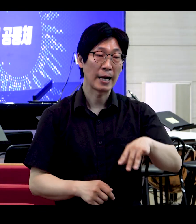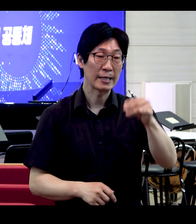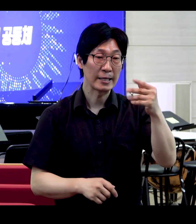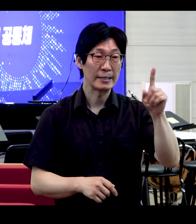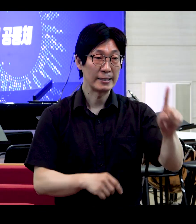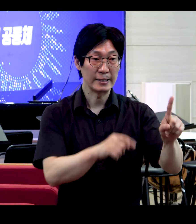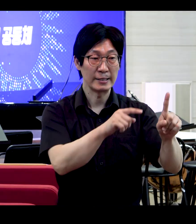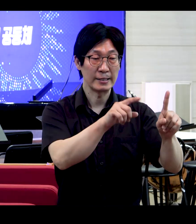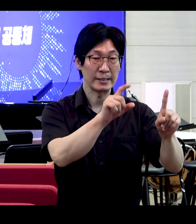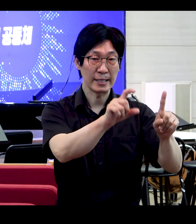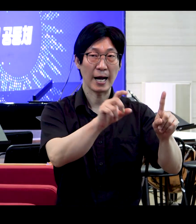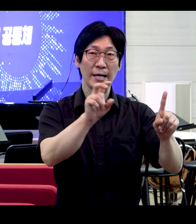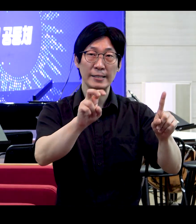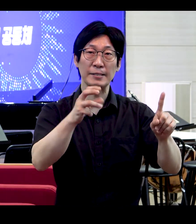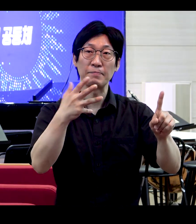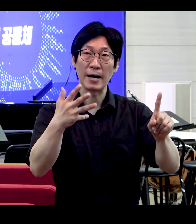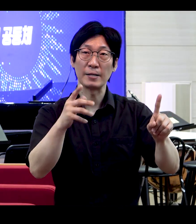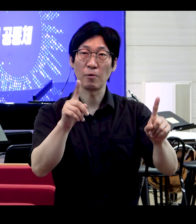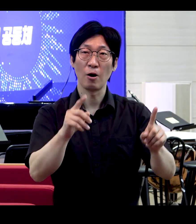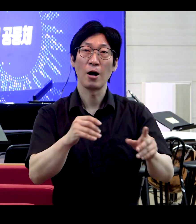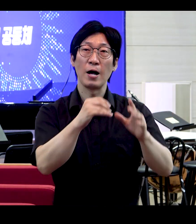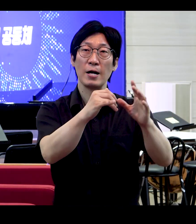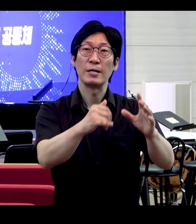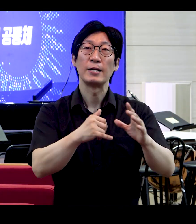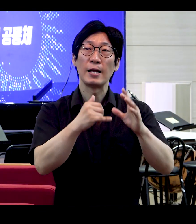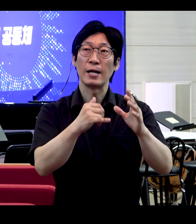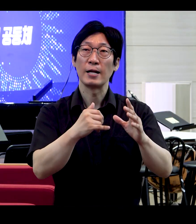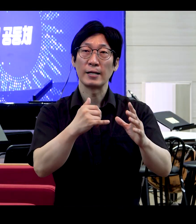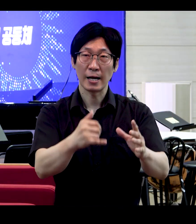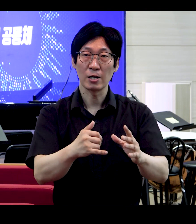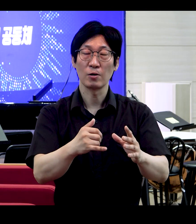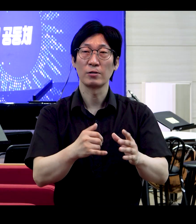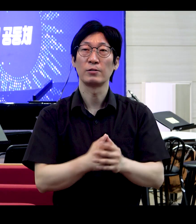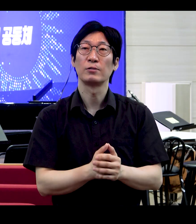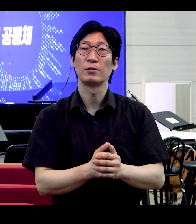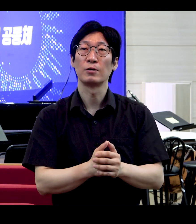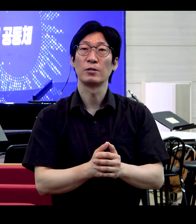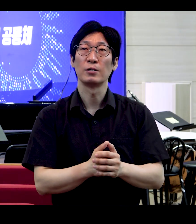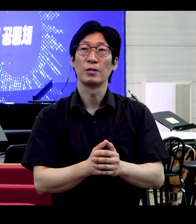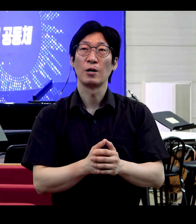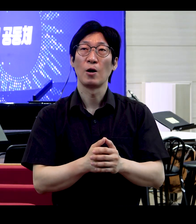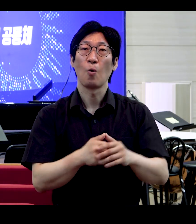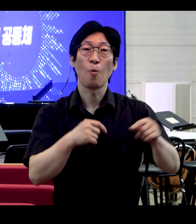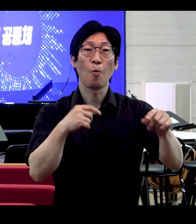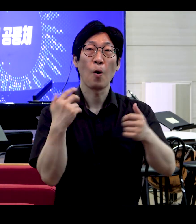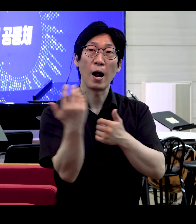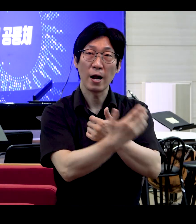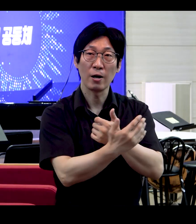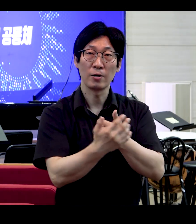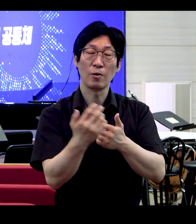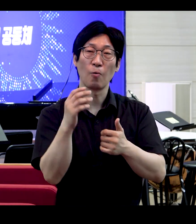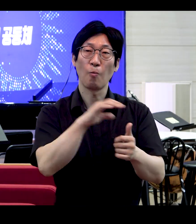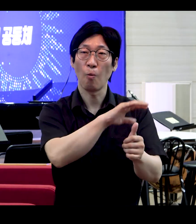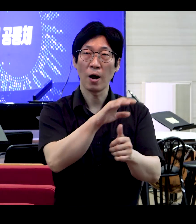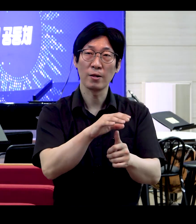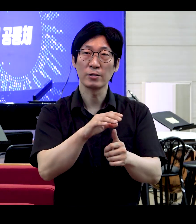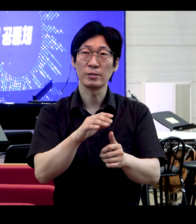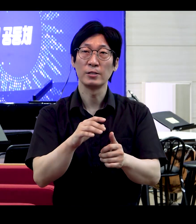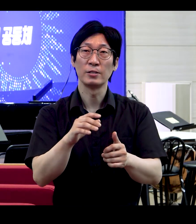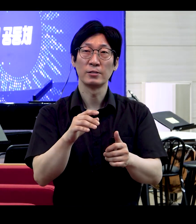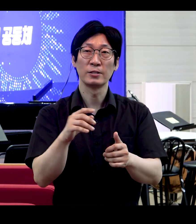바로 창세기 1장 28절 인간을 지으면서 하나님께서 주셨던 바로 그 언약을 노아가